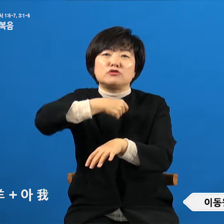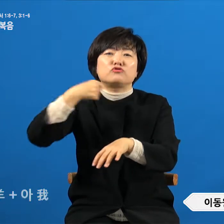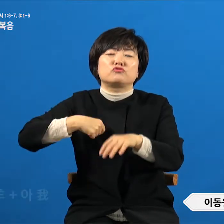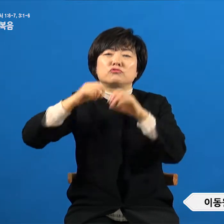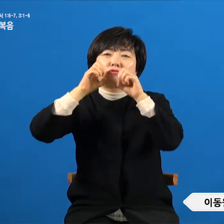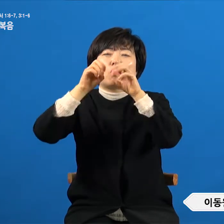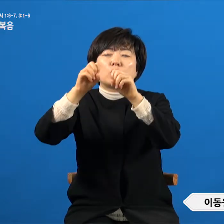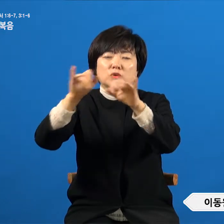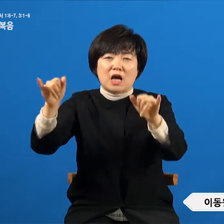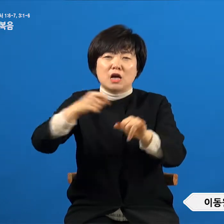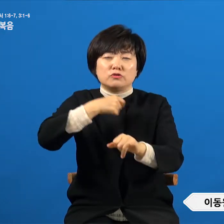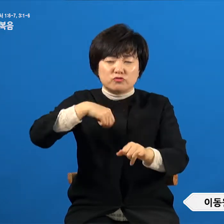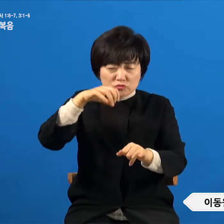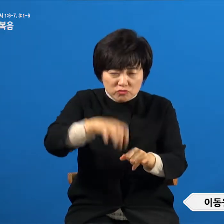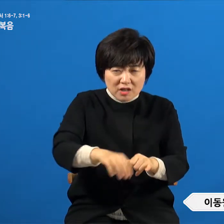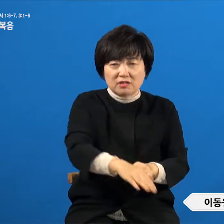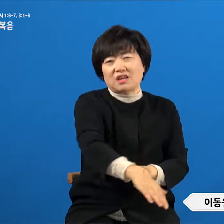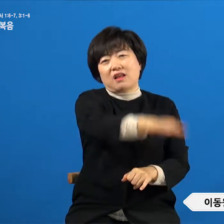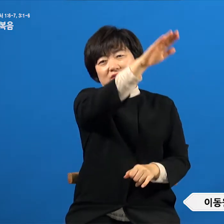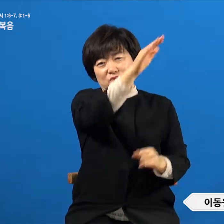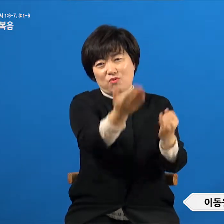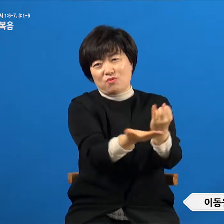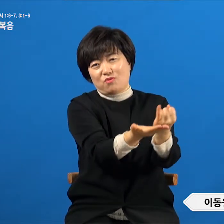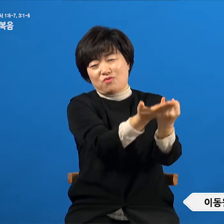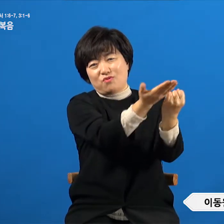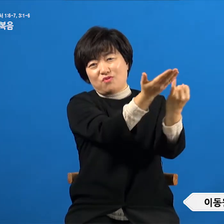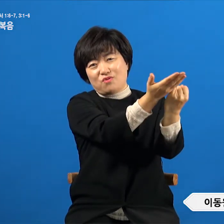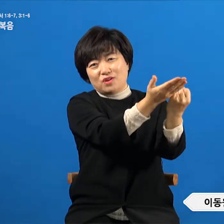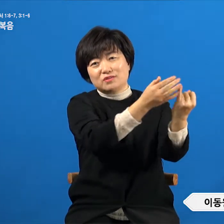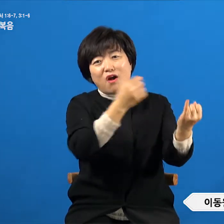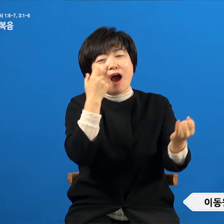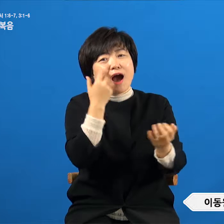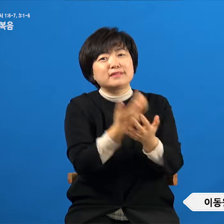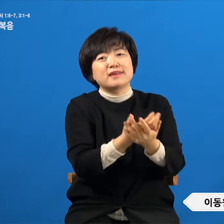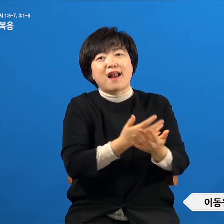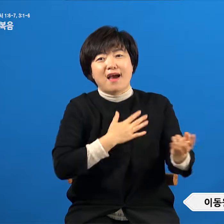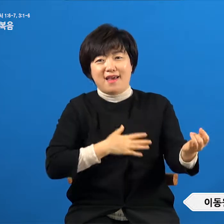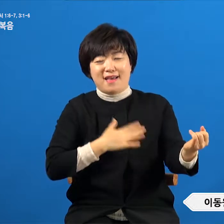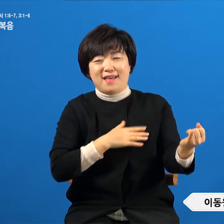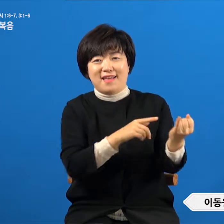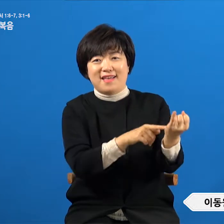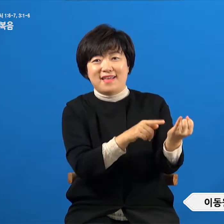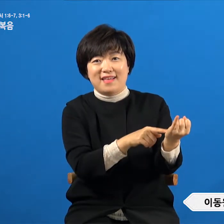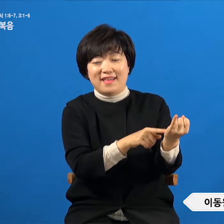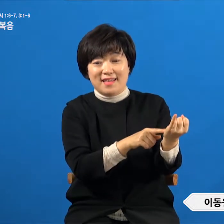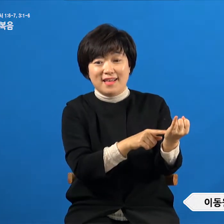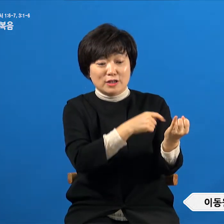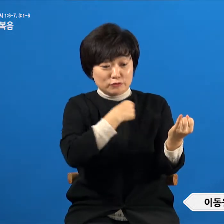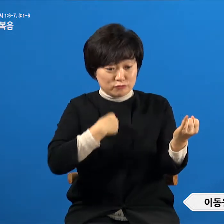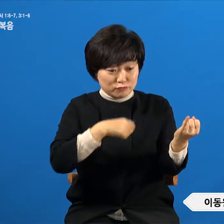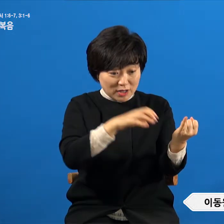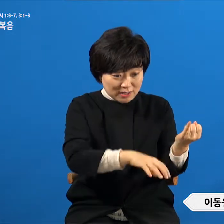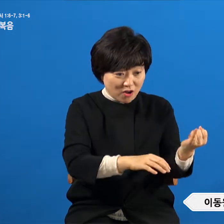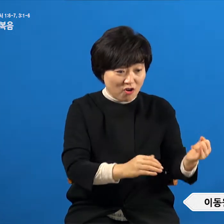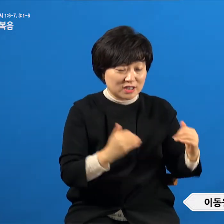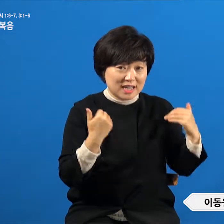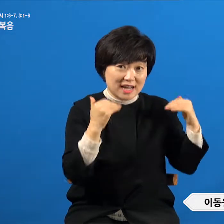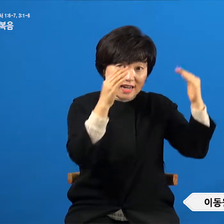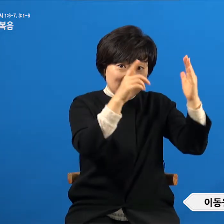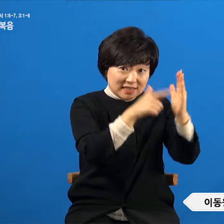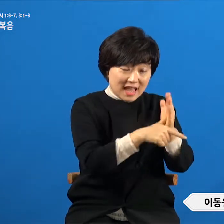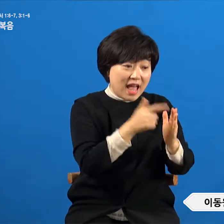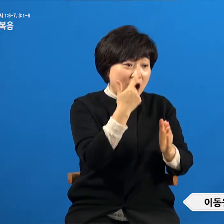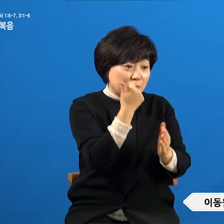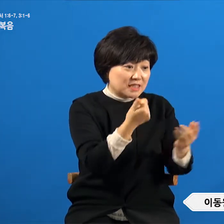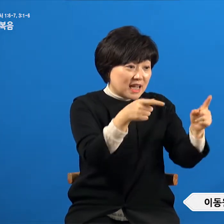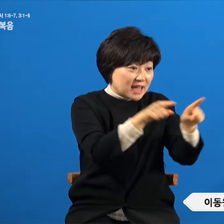선교사였어요. 중국에서 자랐습니다. 그러니까 한문을 아시는 분이죠. 중국에서 자라면서 루스 그레함은